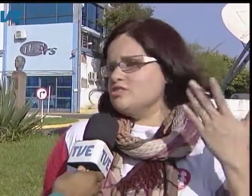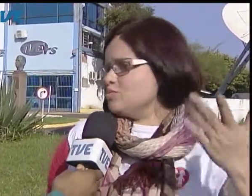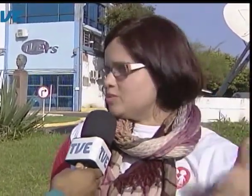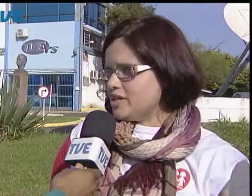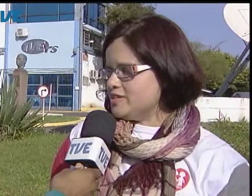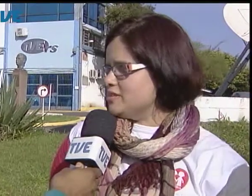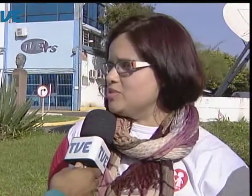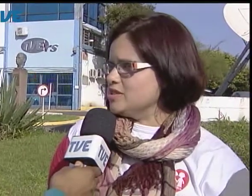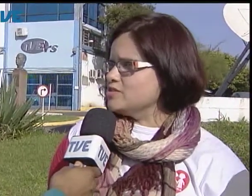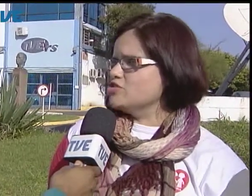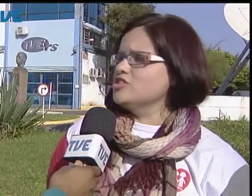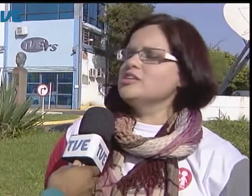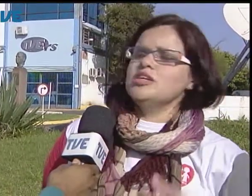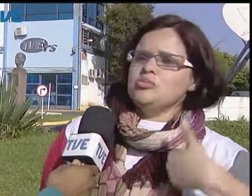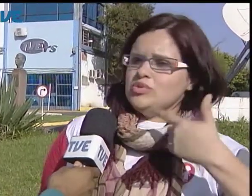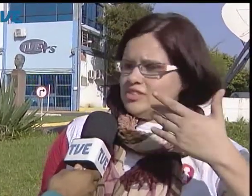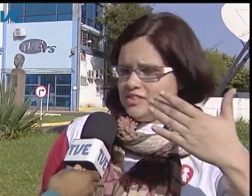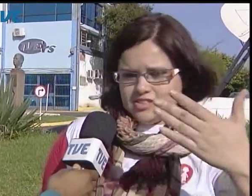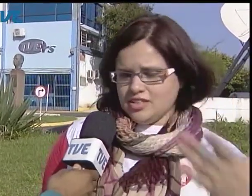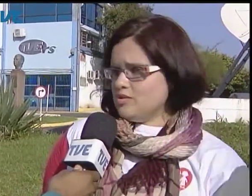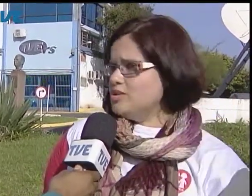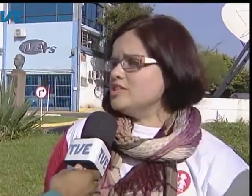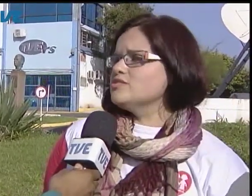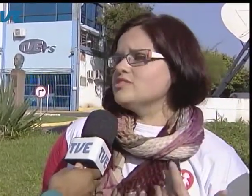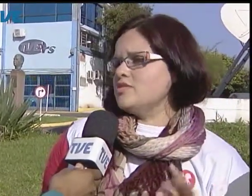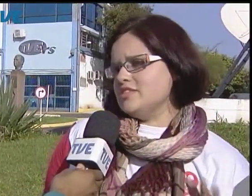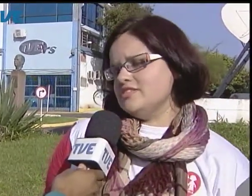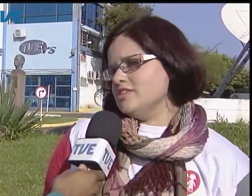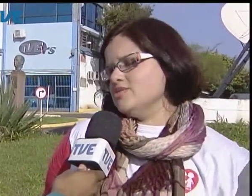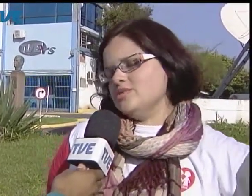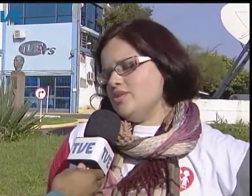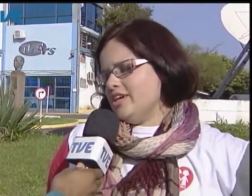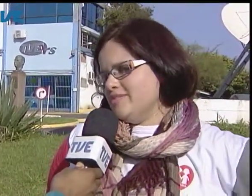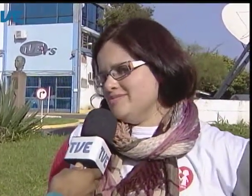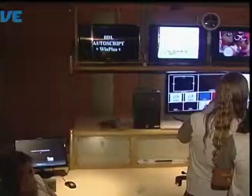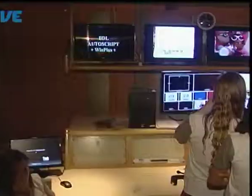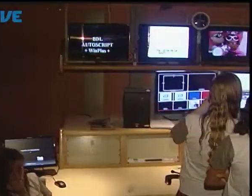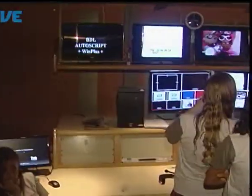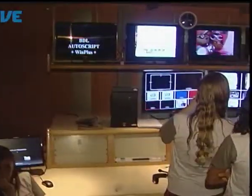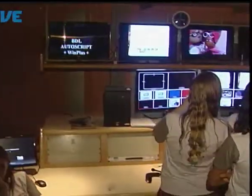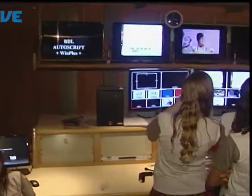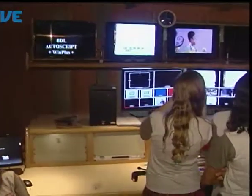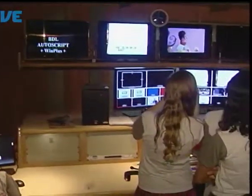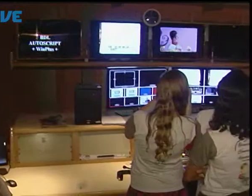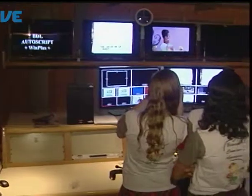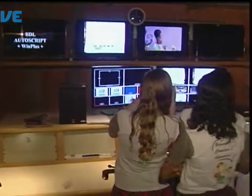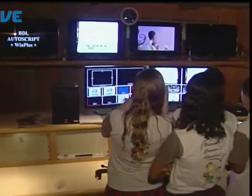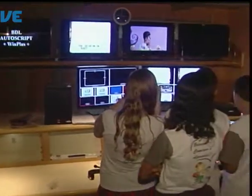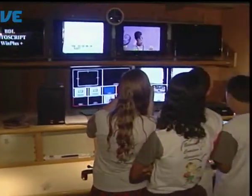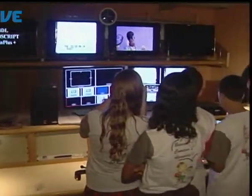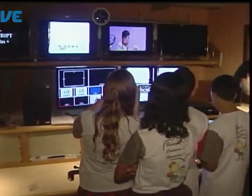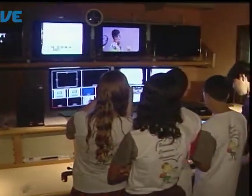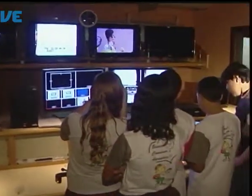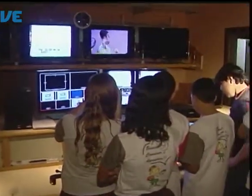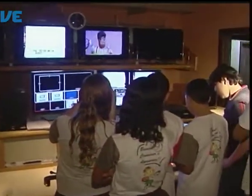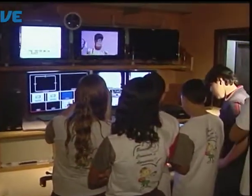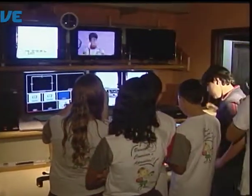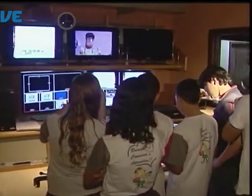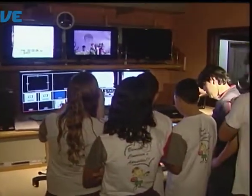super bem recebidos, de poder serem acolhidos e conhecer todo o local. O interesse em visitar a emissora surgiu a partir